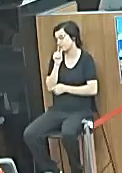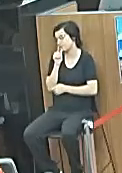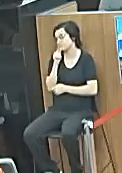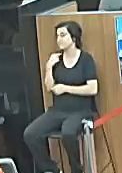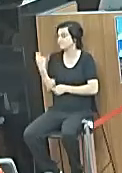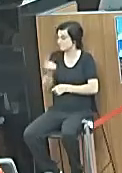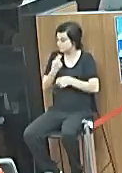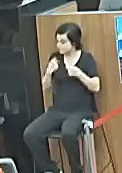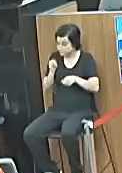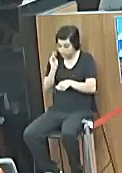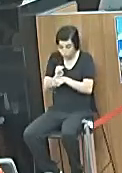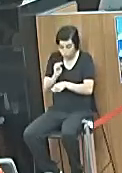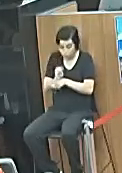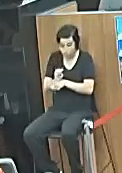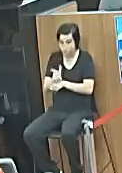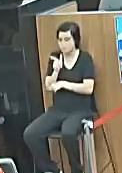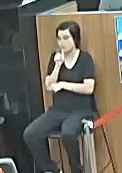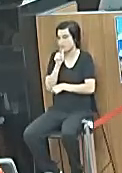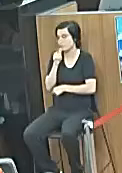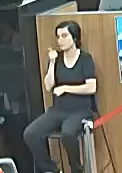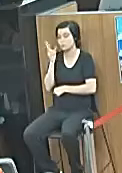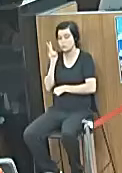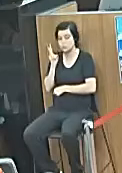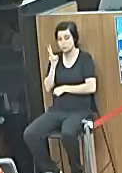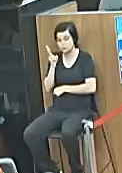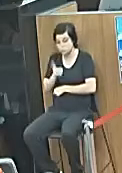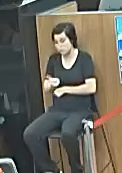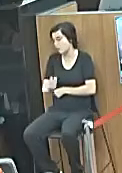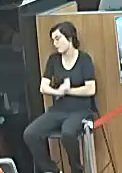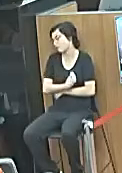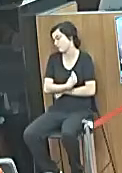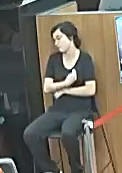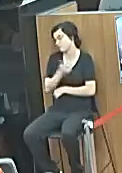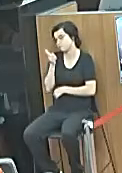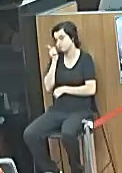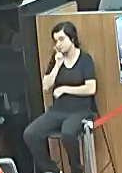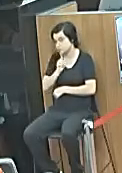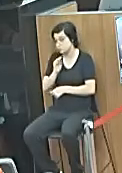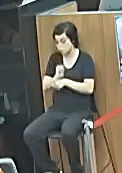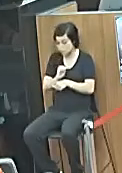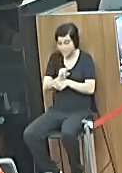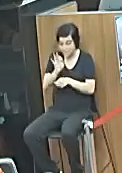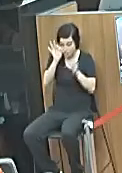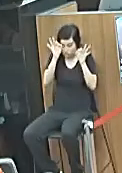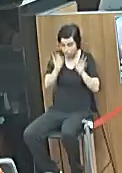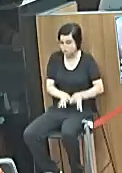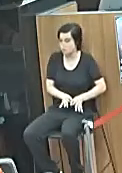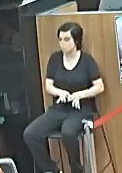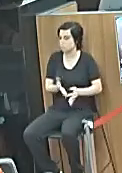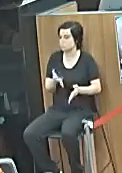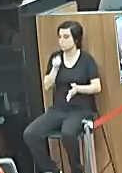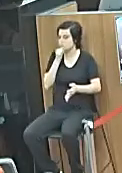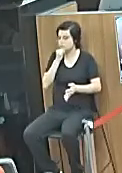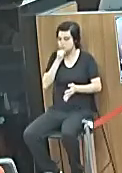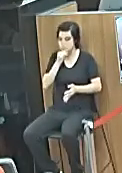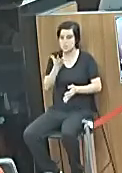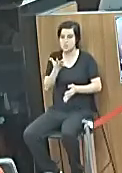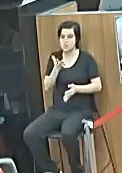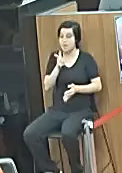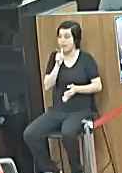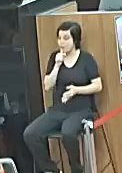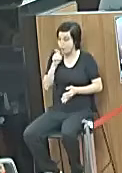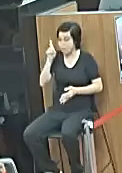ter uma qualidade de vida para a gente poder viver bem uso sustentável dela além da luz trazer o alimento que a própria